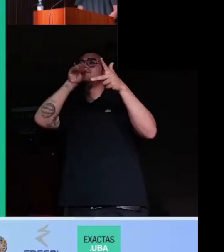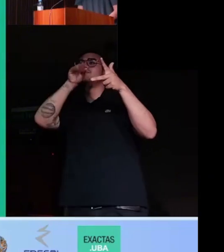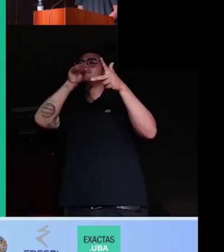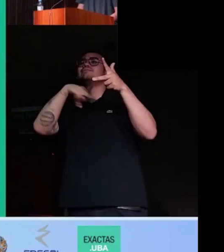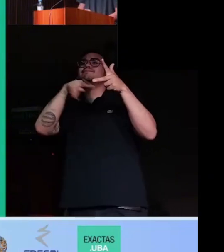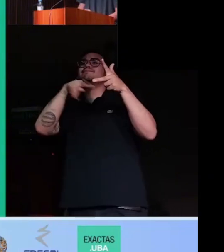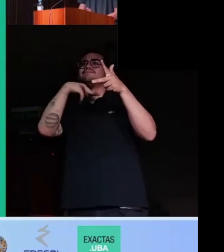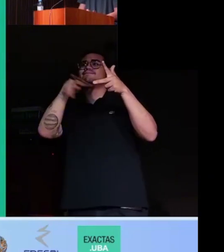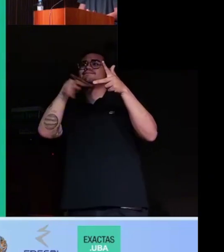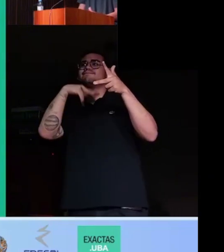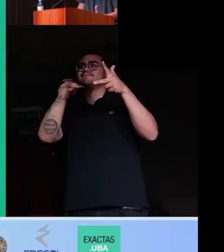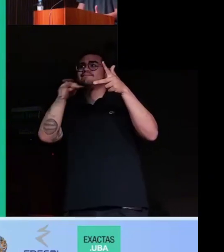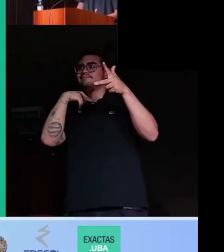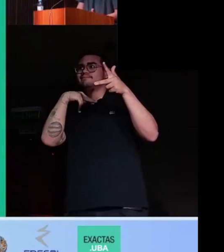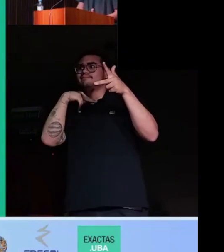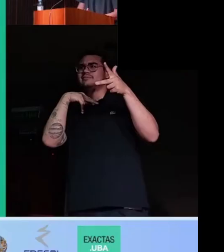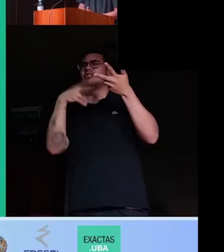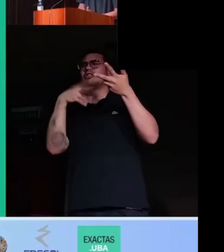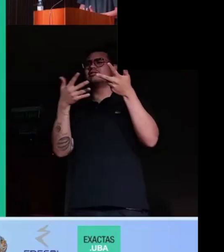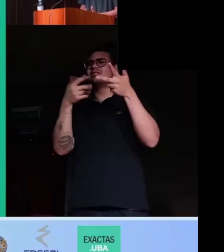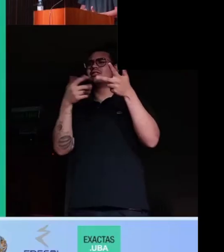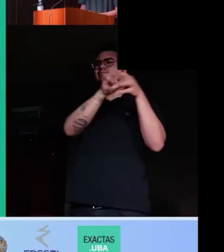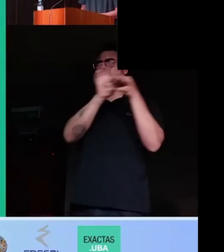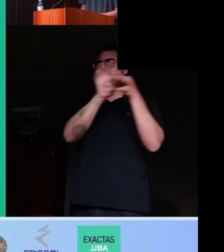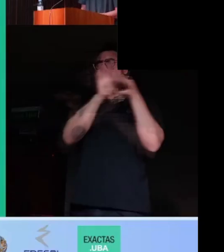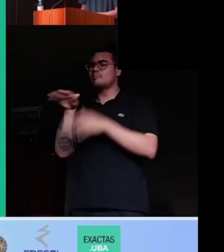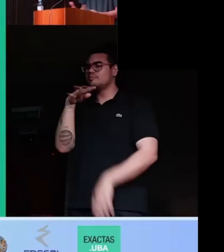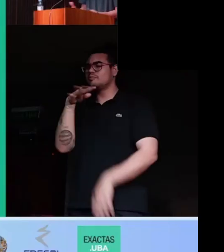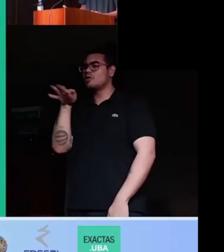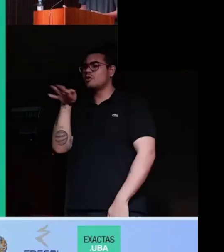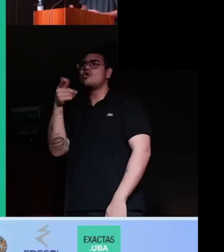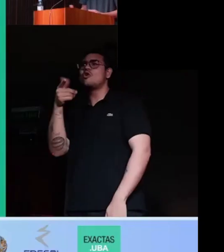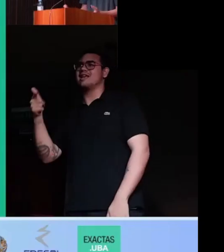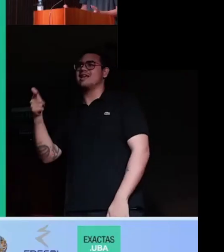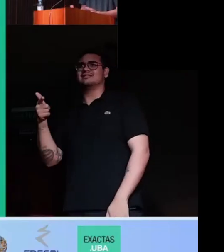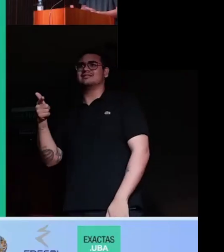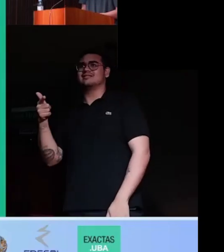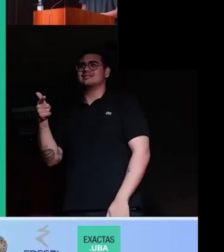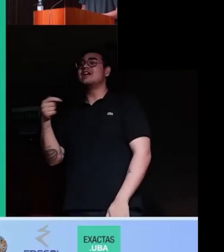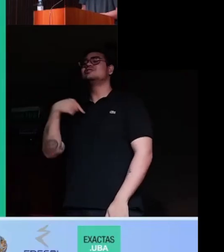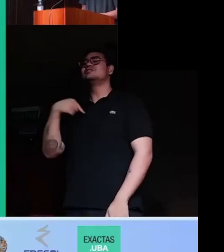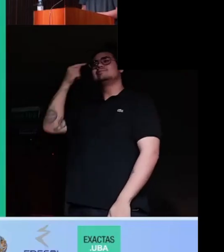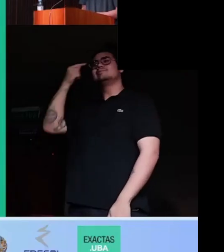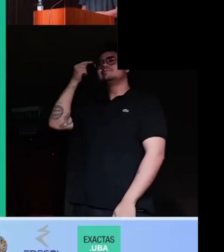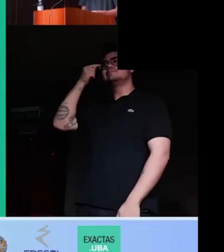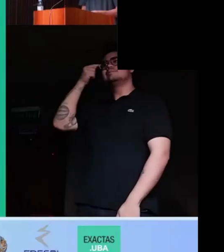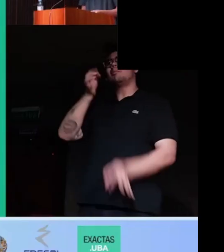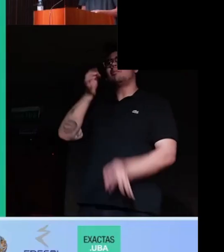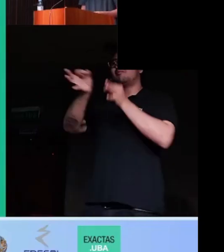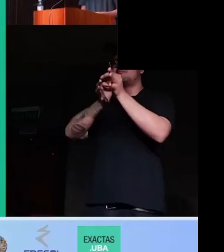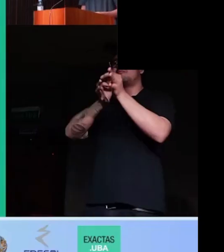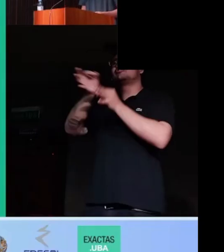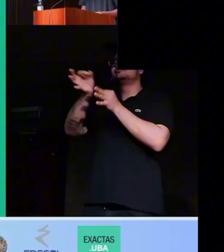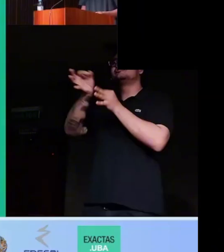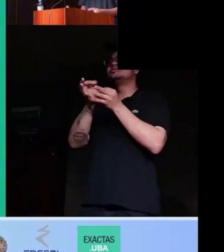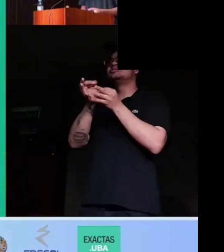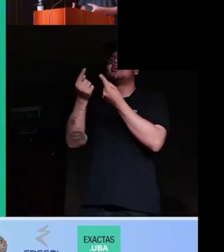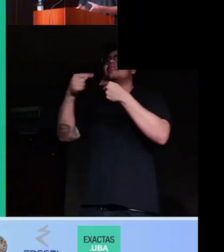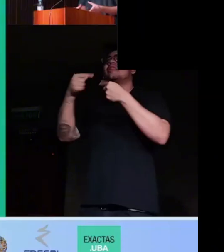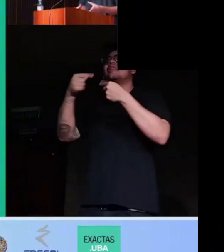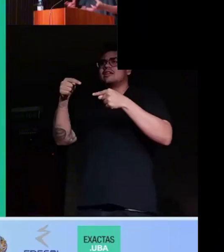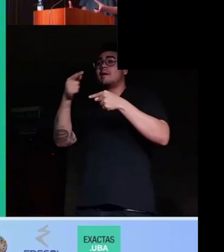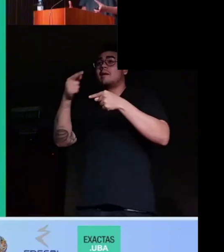Entonces, desde ahí me surgió la idea de hacer este prototipo o proyecto de justamente que